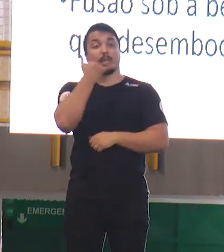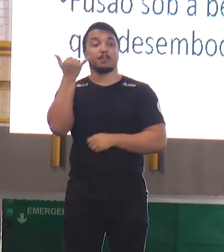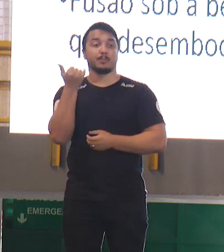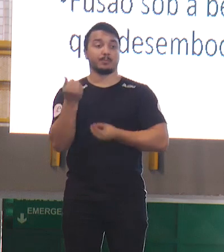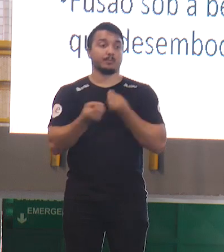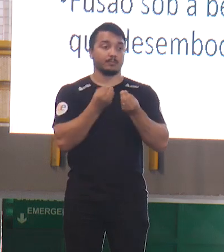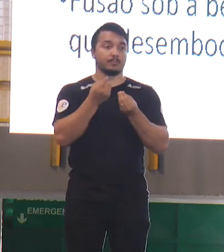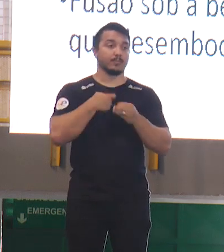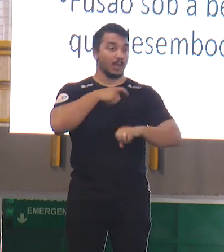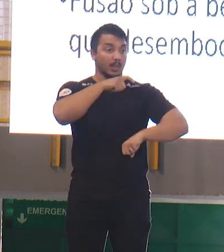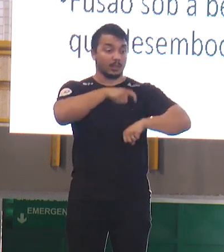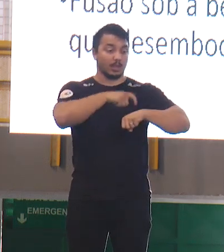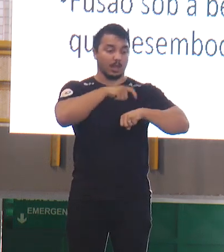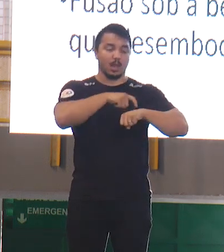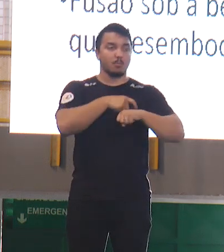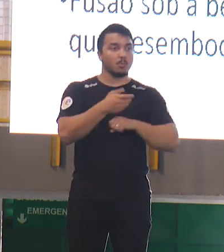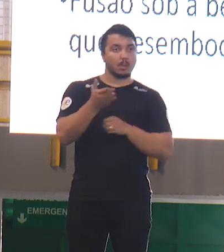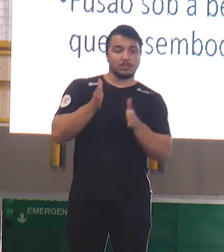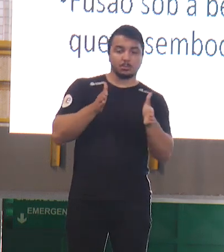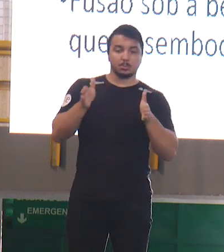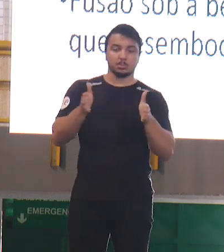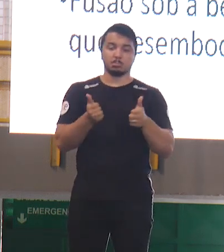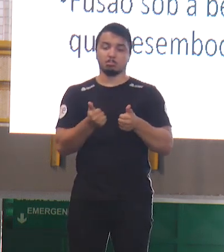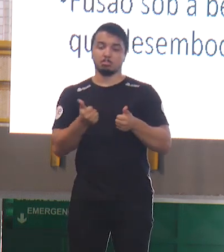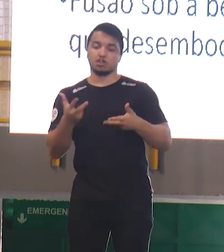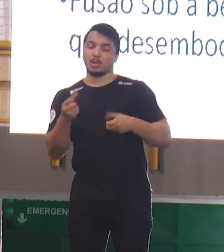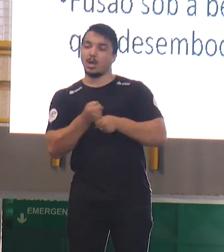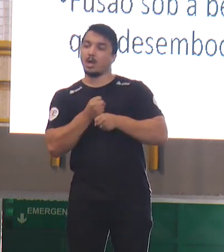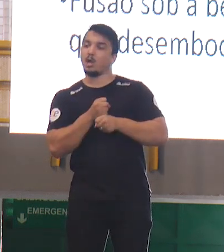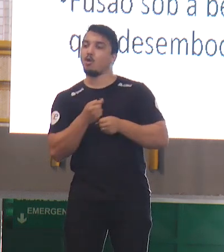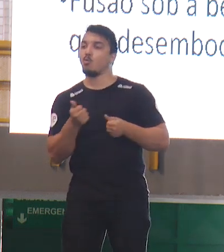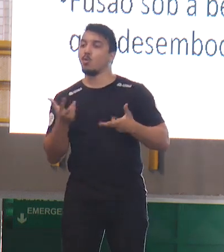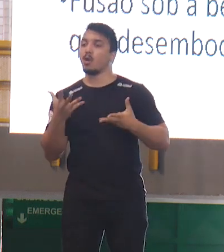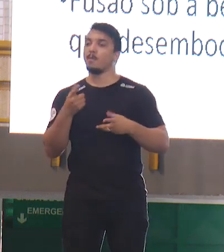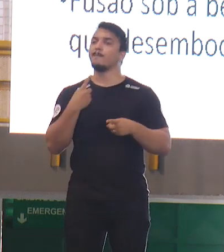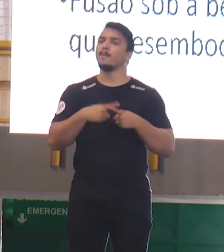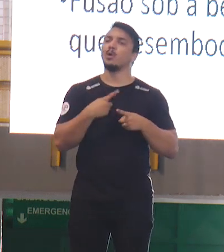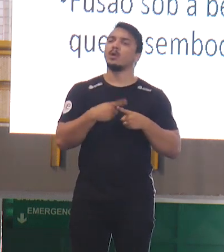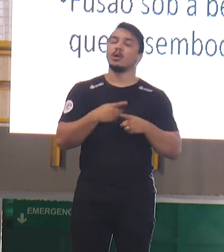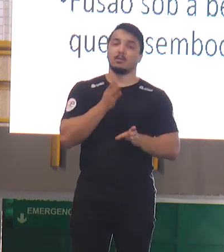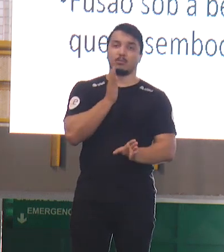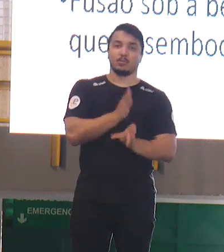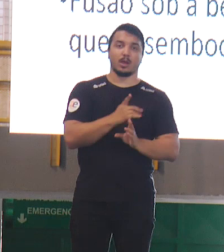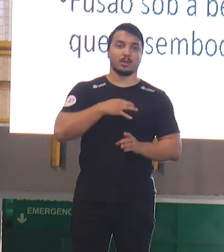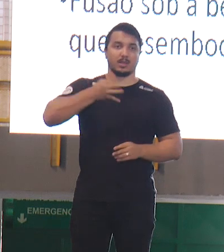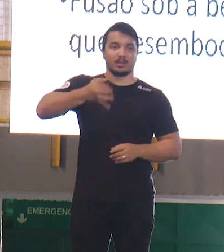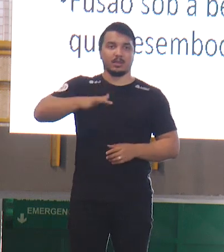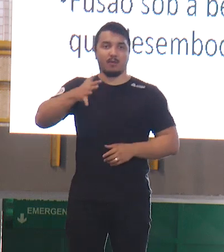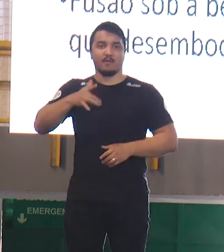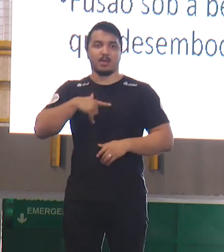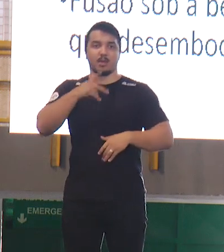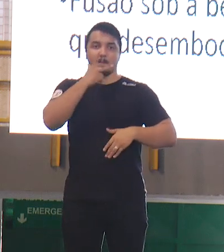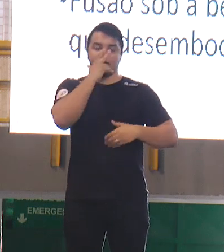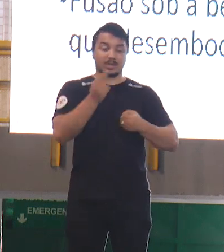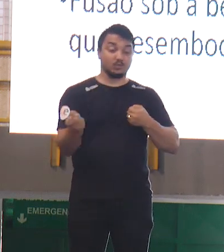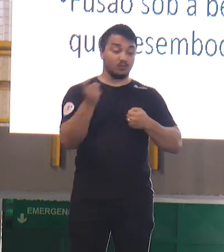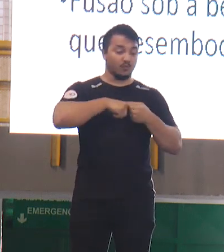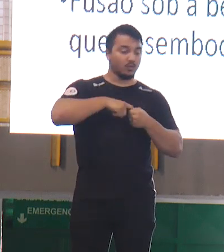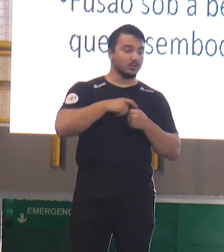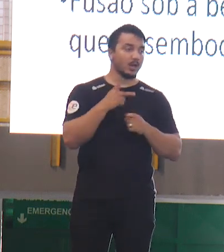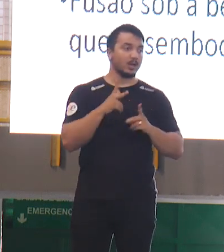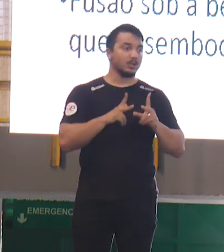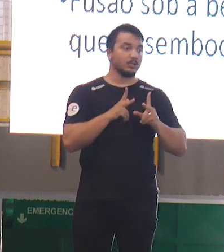quem? Do tempo que foi feita a cirurgia, certo? Por quê? Porque às vezes a reversibilidade